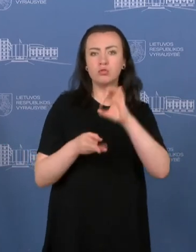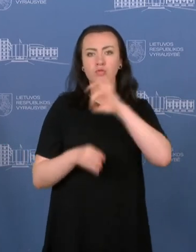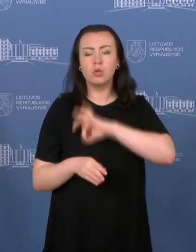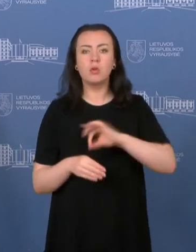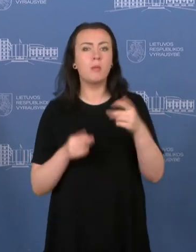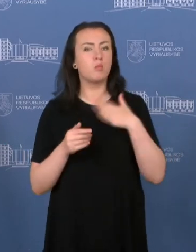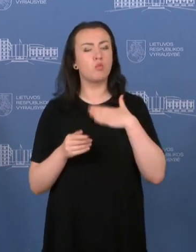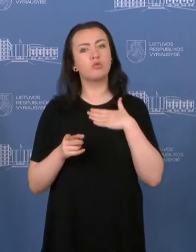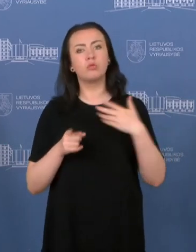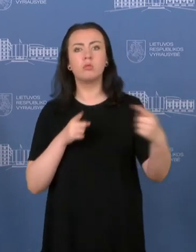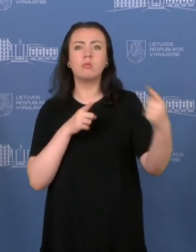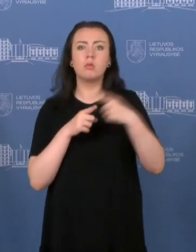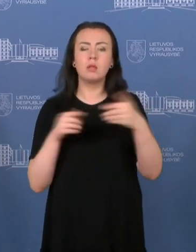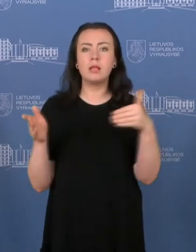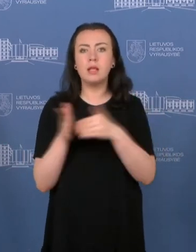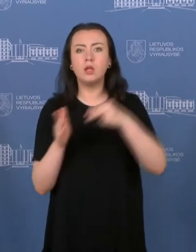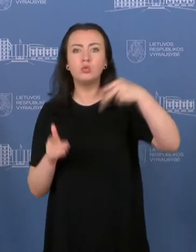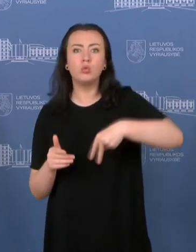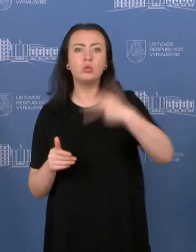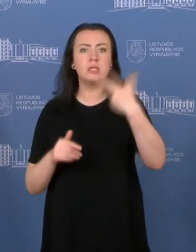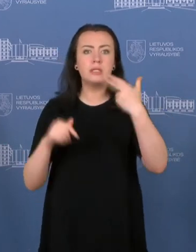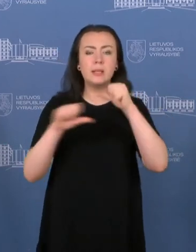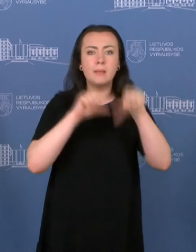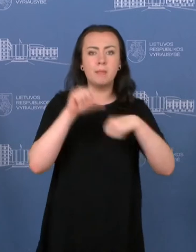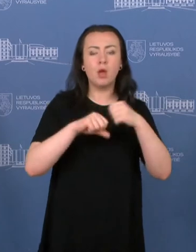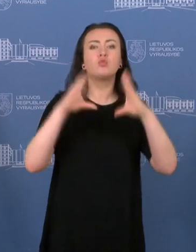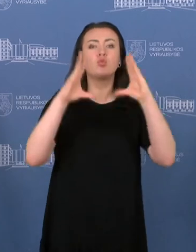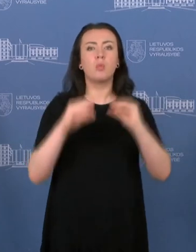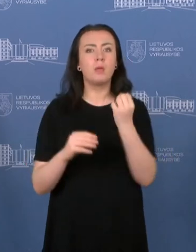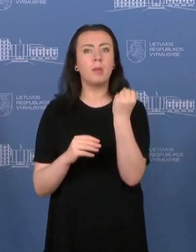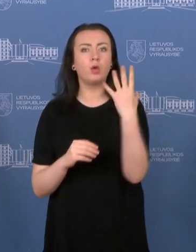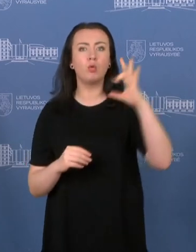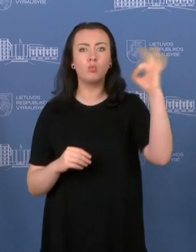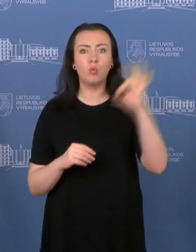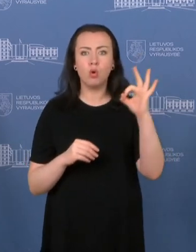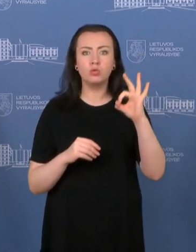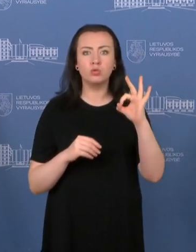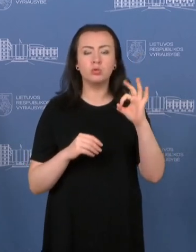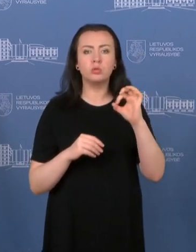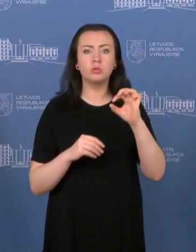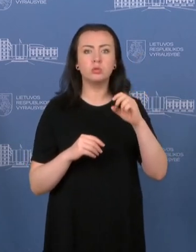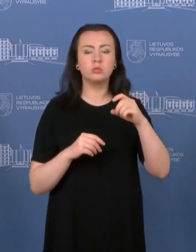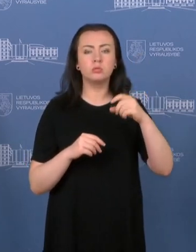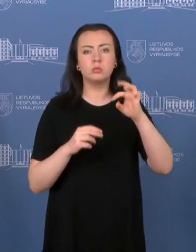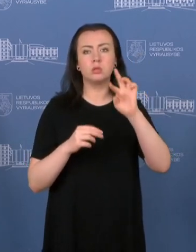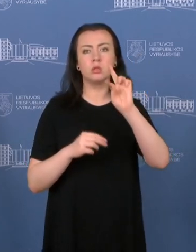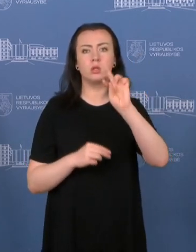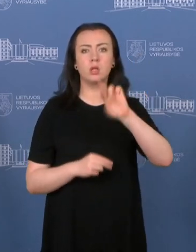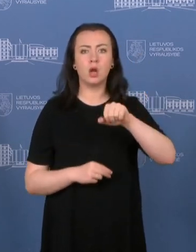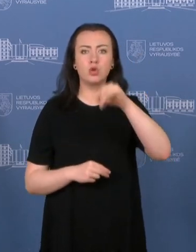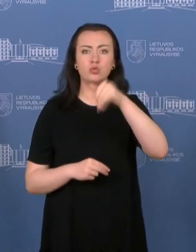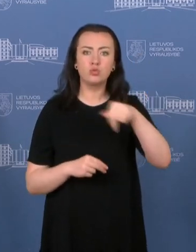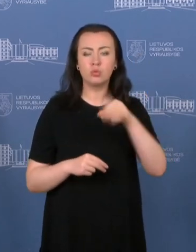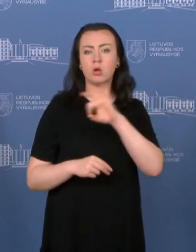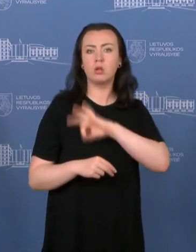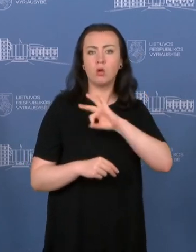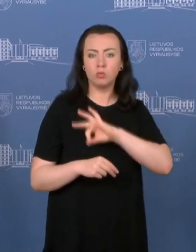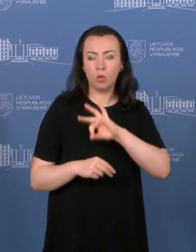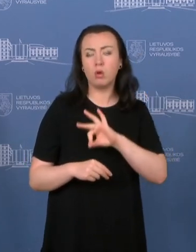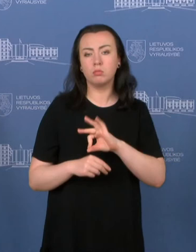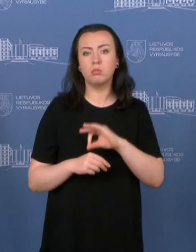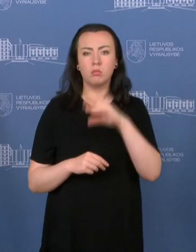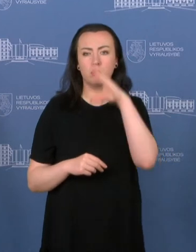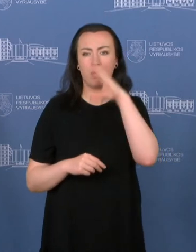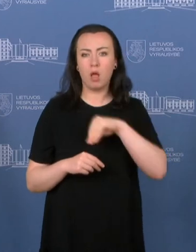tikslas yra iki 30 metų sumažinti 15% trąšų naudojimo, o tai iš esmės ir padengtų tą